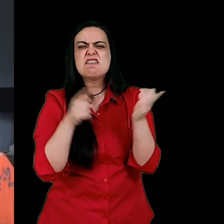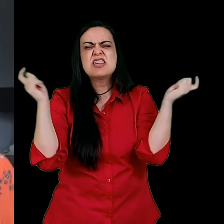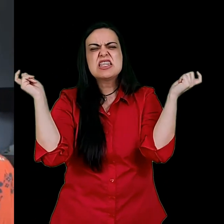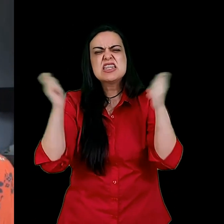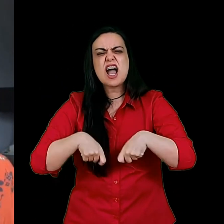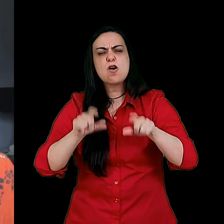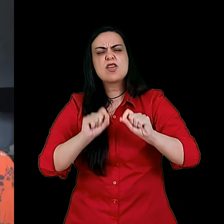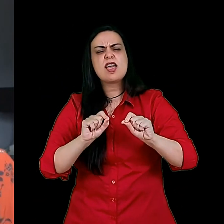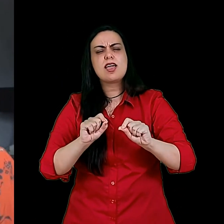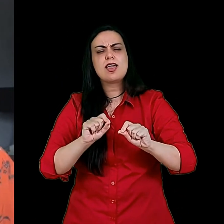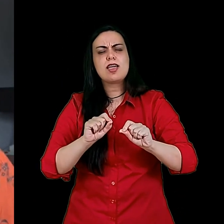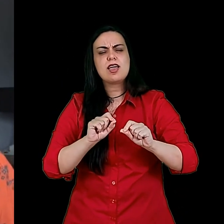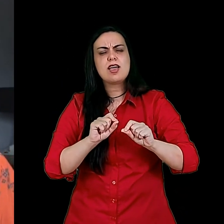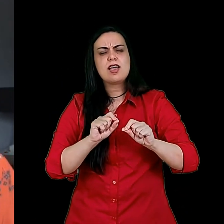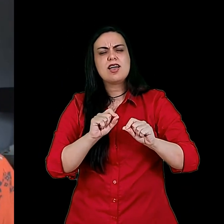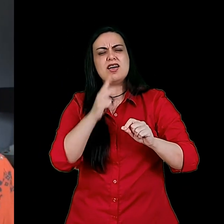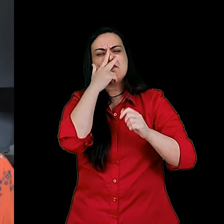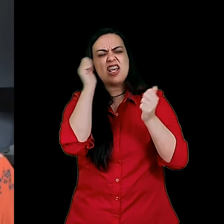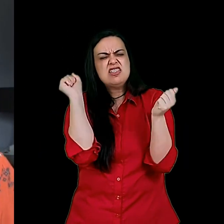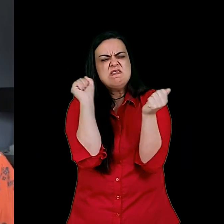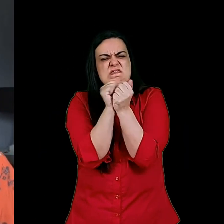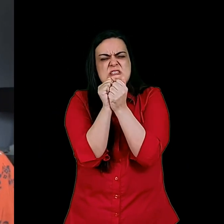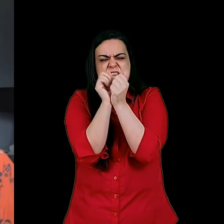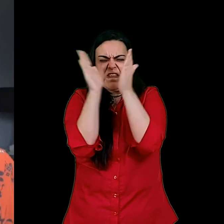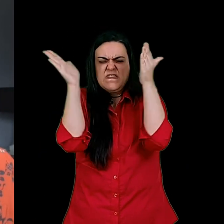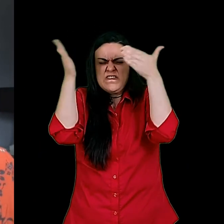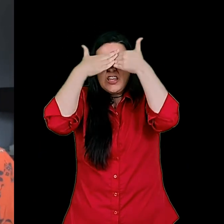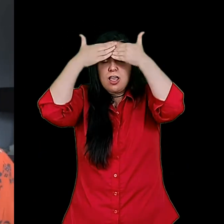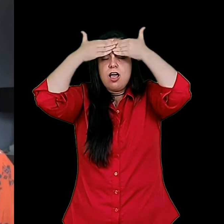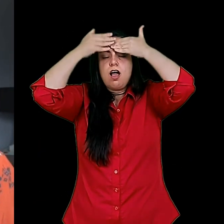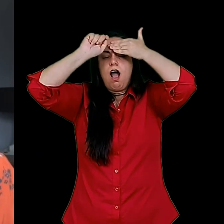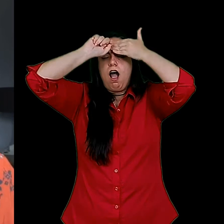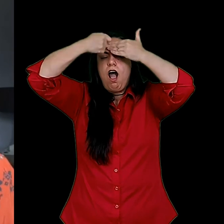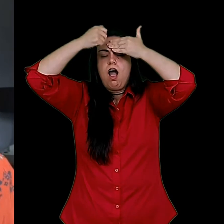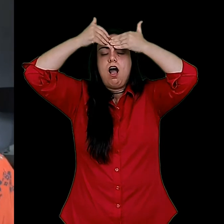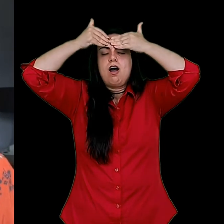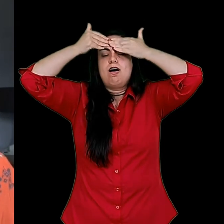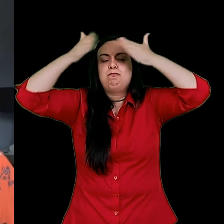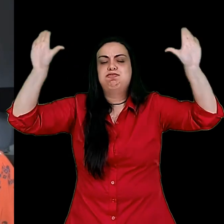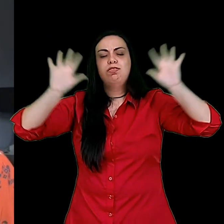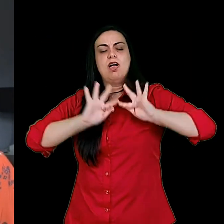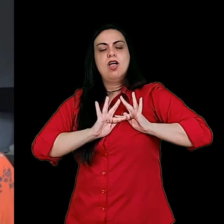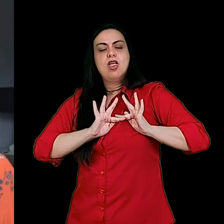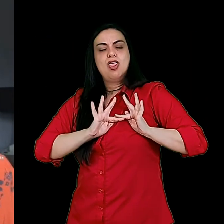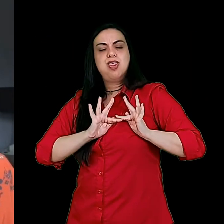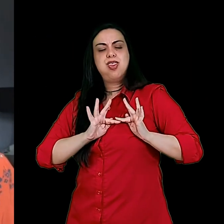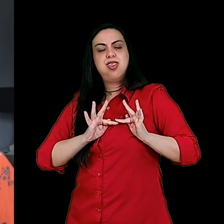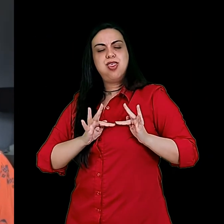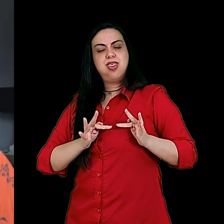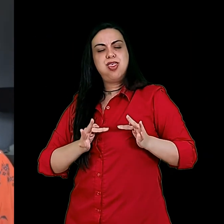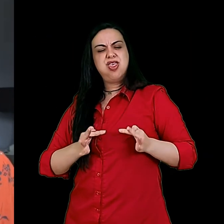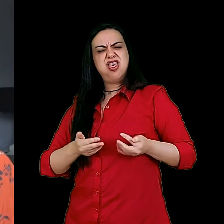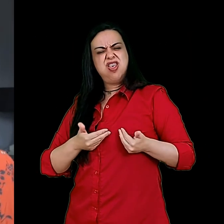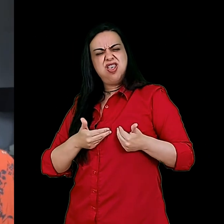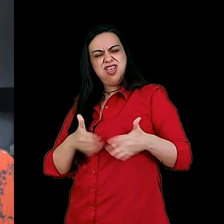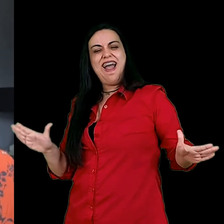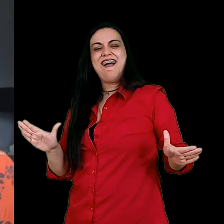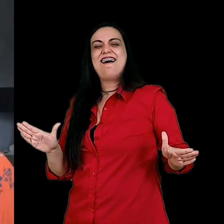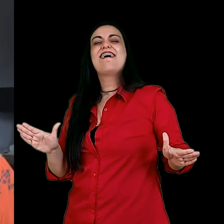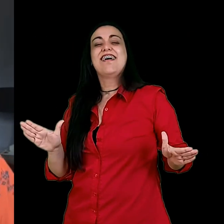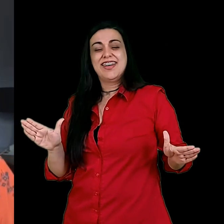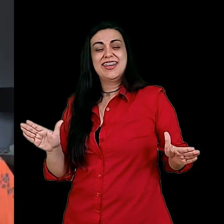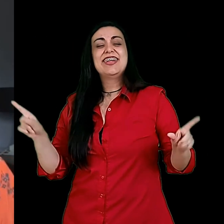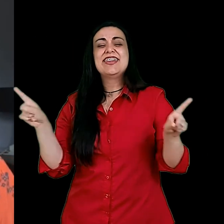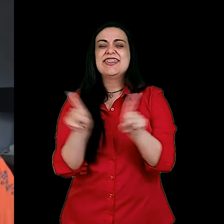abrir cadeados que encarceravam a minha mente. E quando isto for aberto, meu coração também será aberto. E a